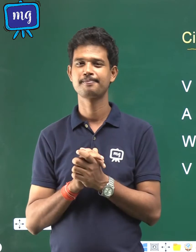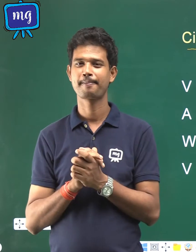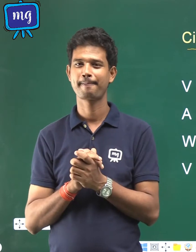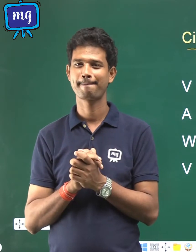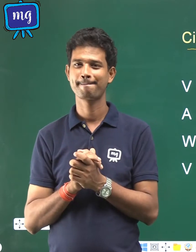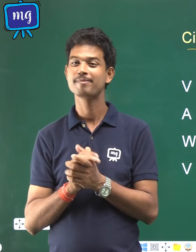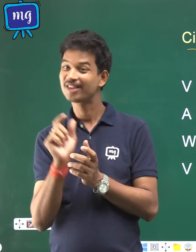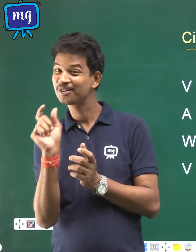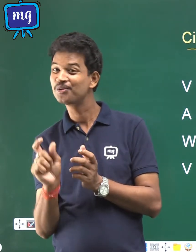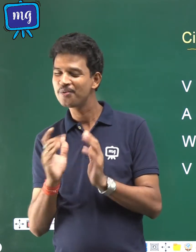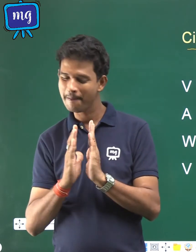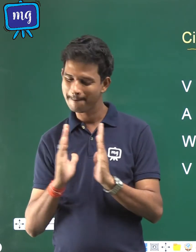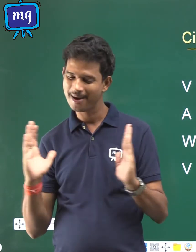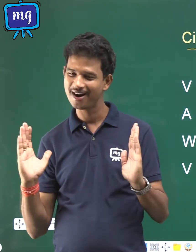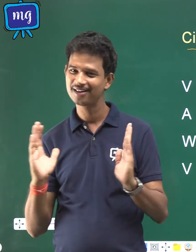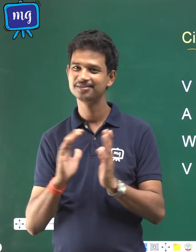कैपिटल U.